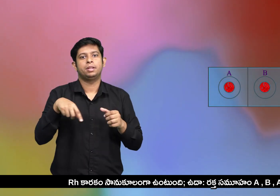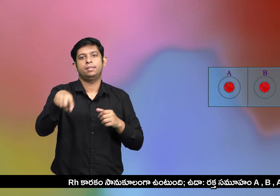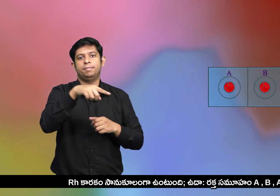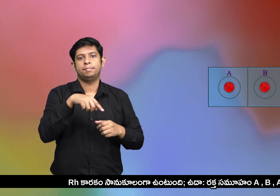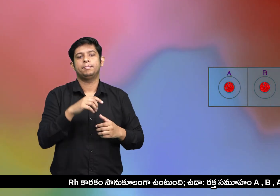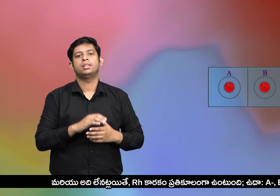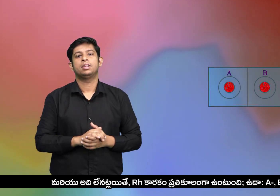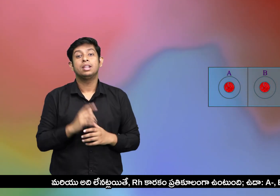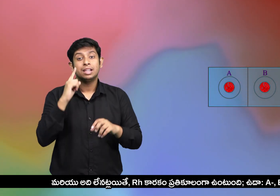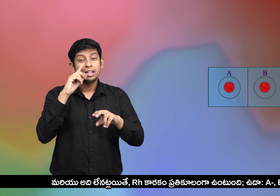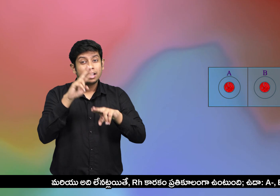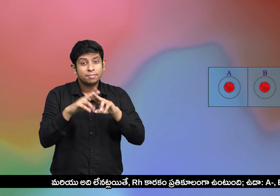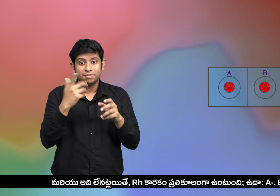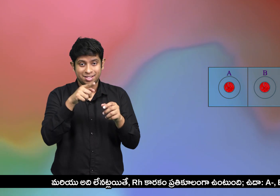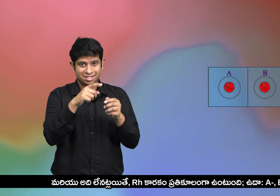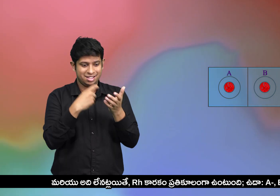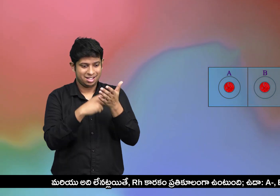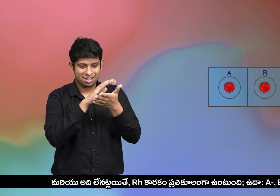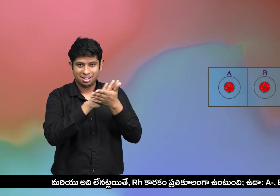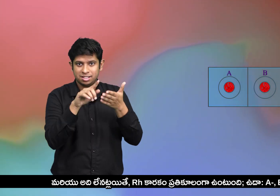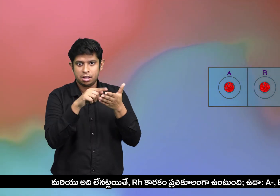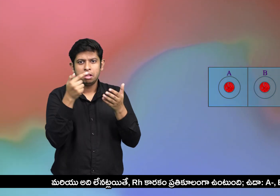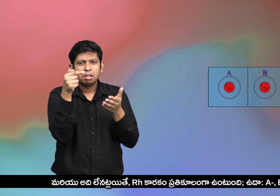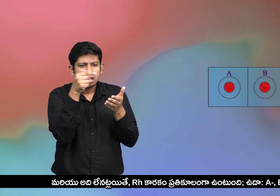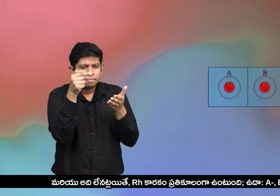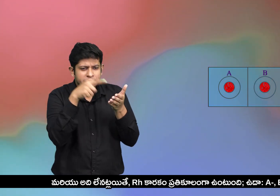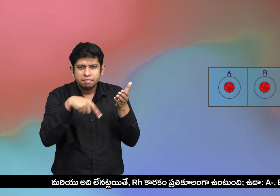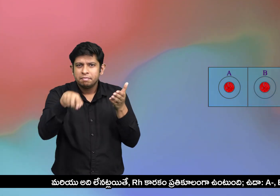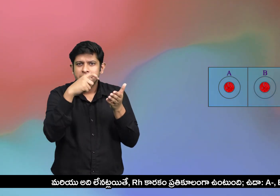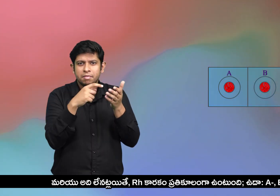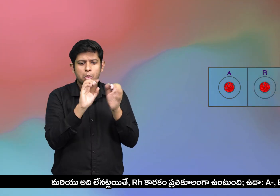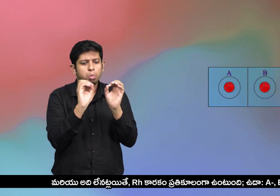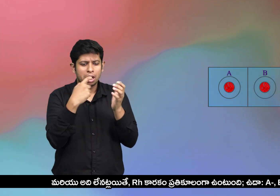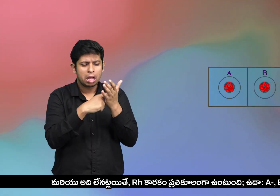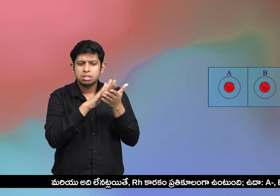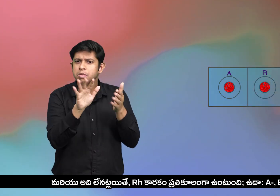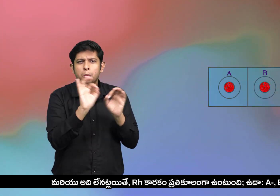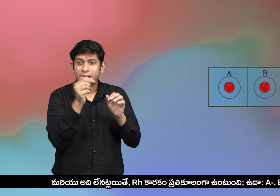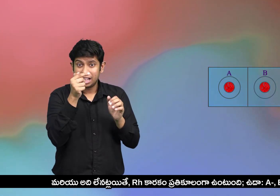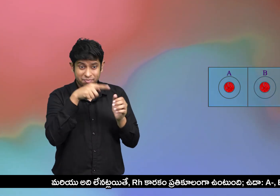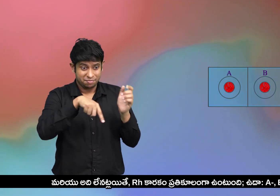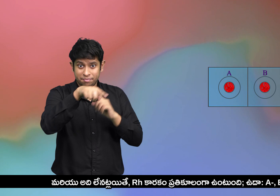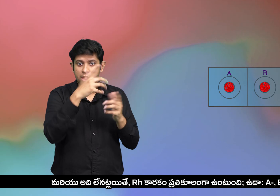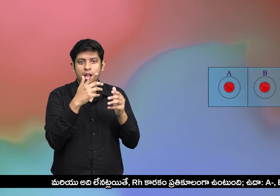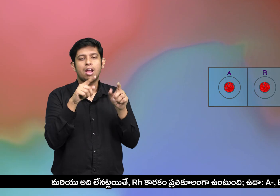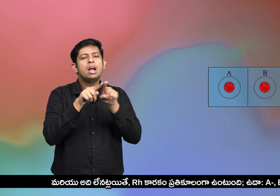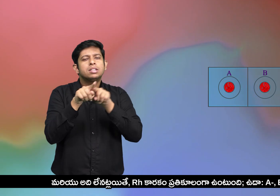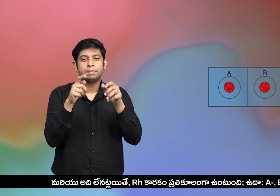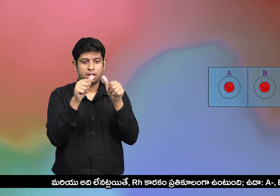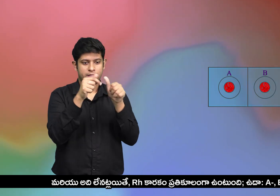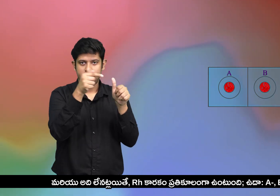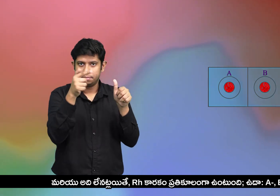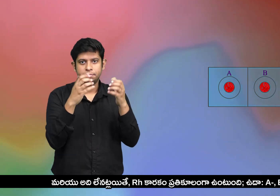లేదా ఓ మరియు అది లేనట్లయితే ఆర్హెచ్ కారకం ప్రతికూలంగా ఉంటుంది.